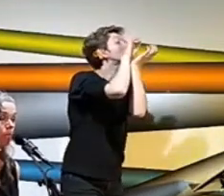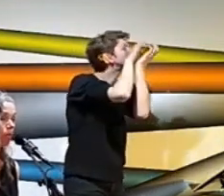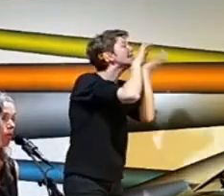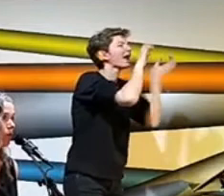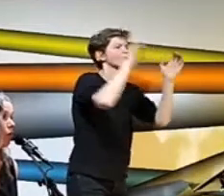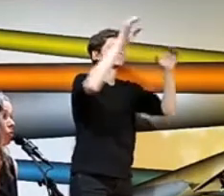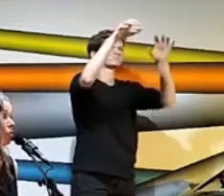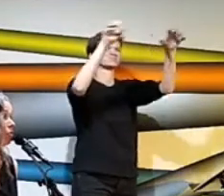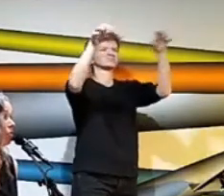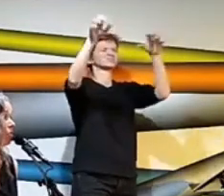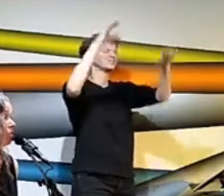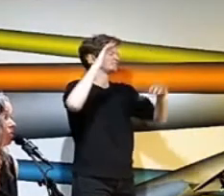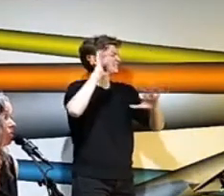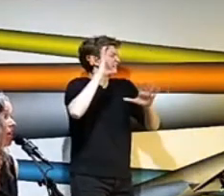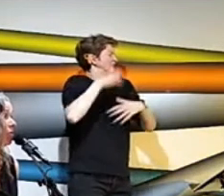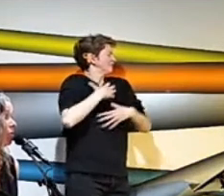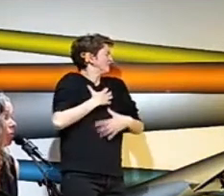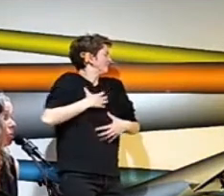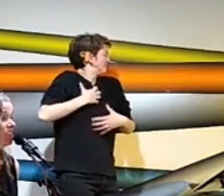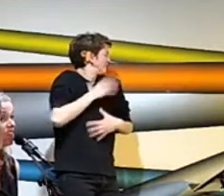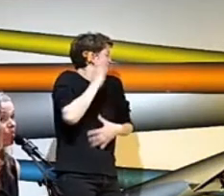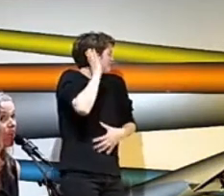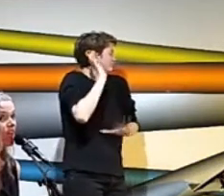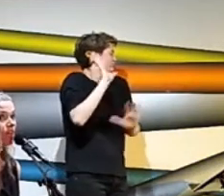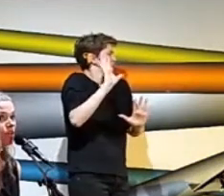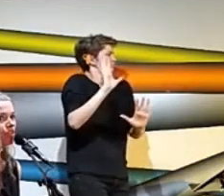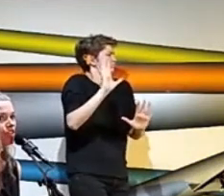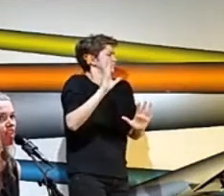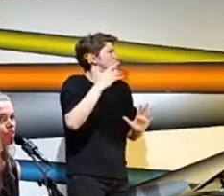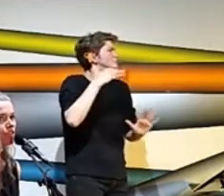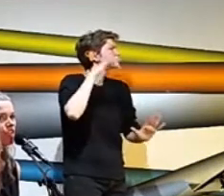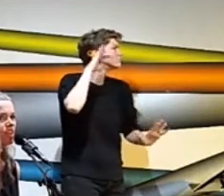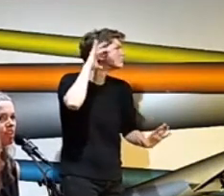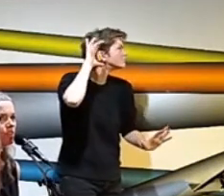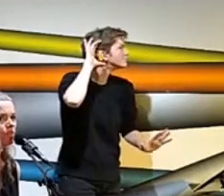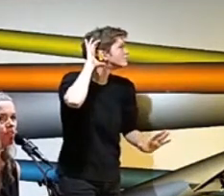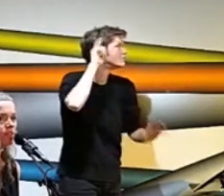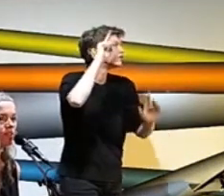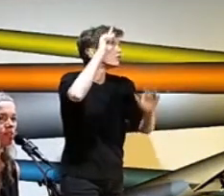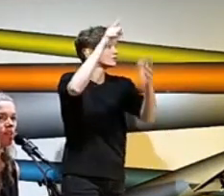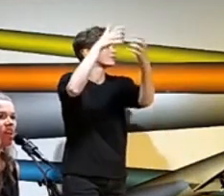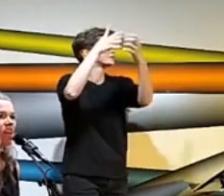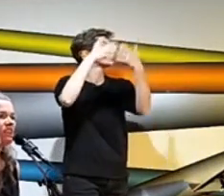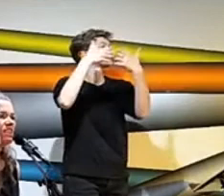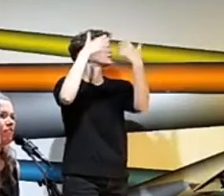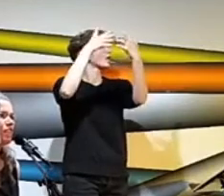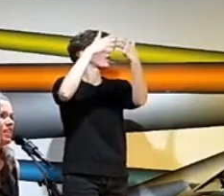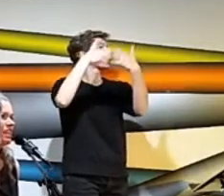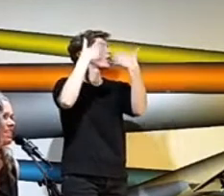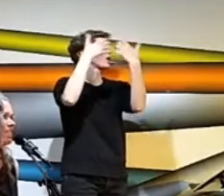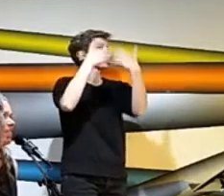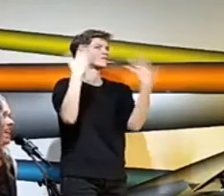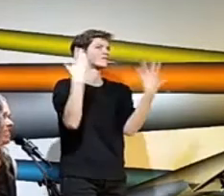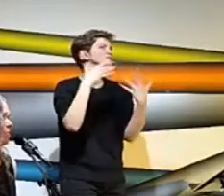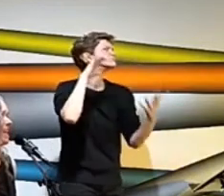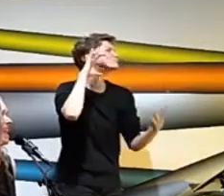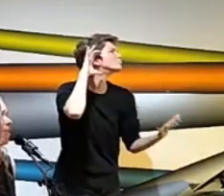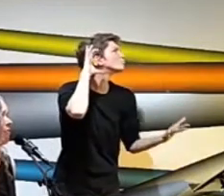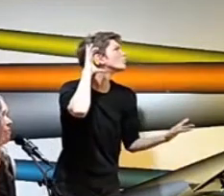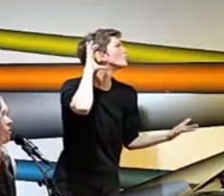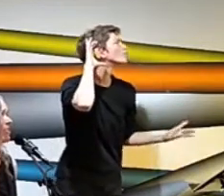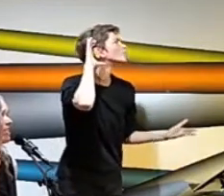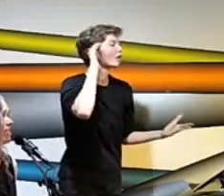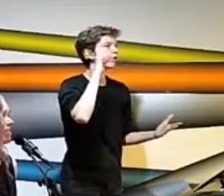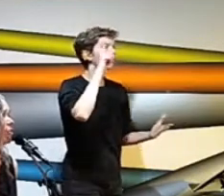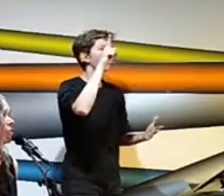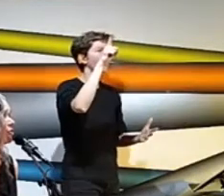dabei. Que tu t'en sur le toit, que tu peux faire le bois. Das ist auch diese Jacques, diesen Viecher, das fährt so allein